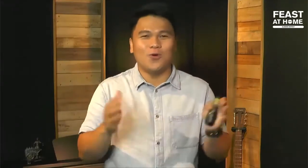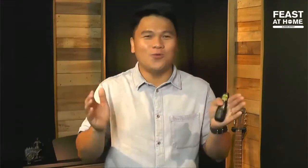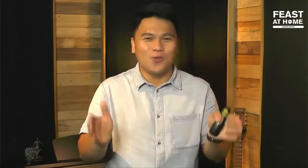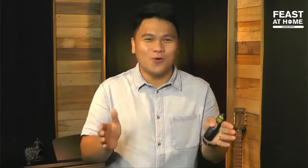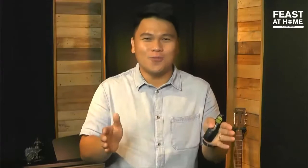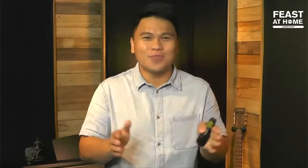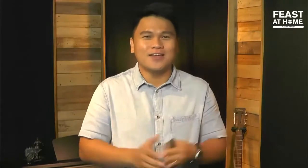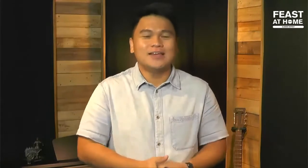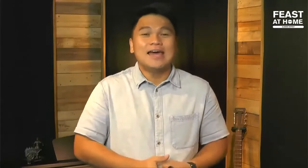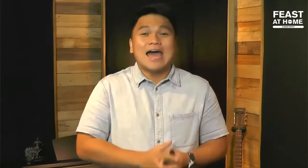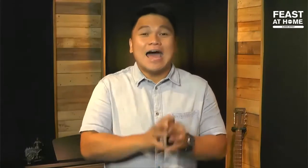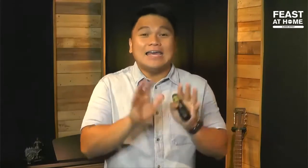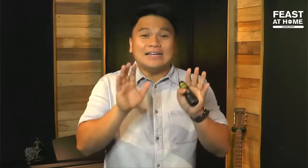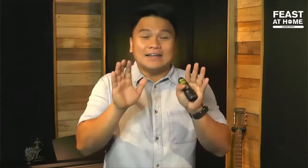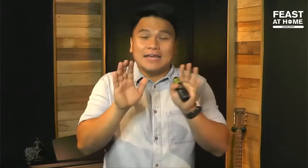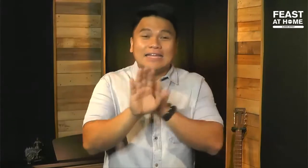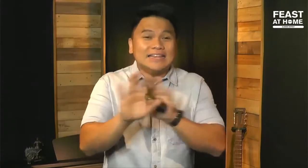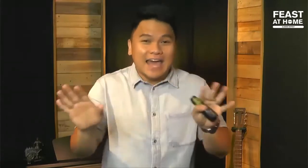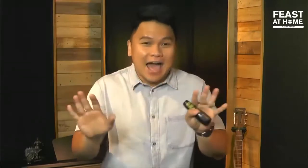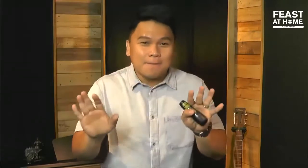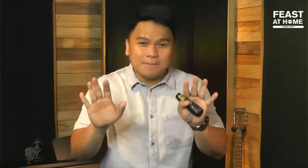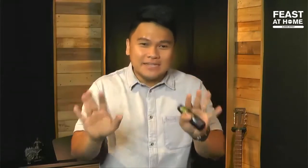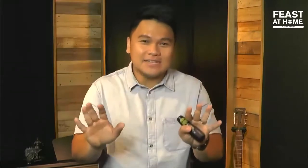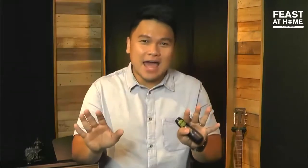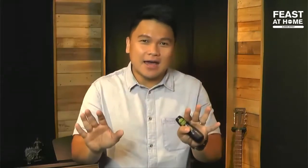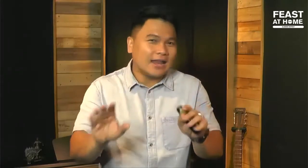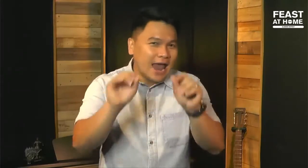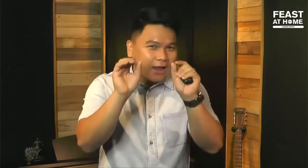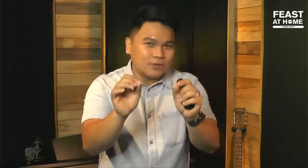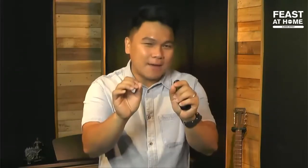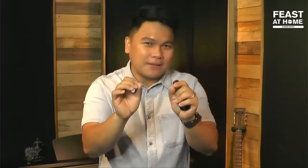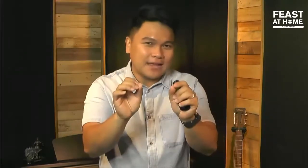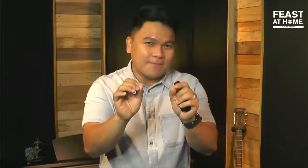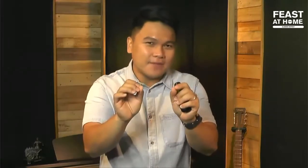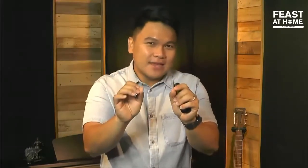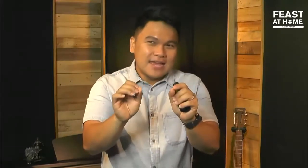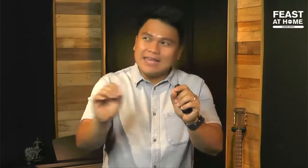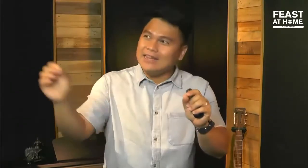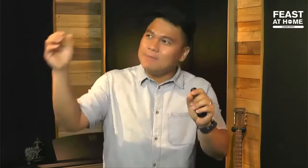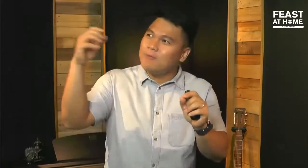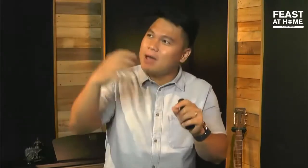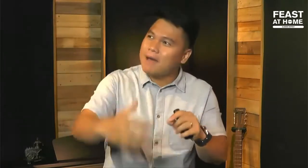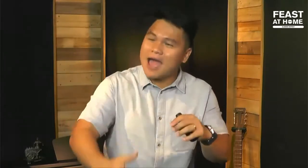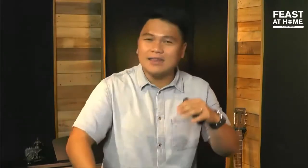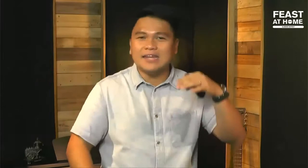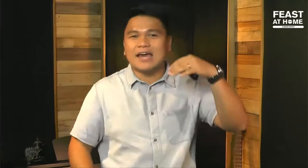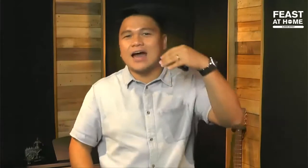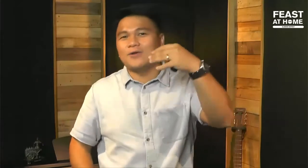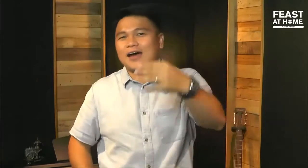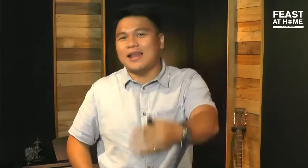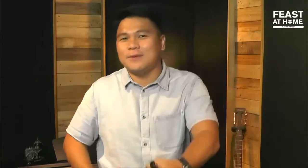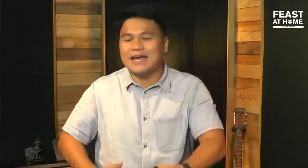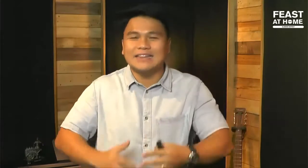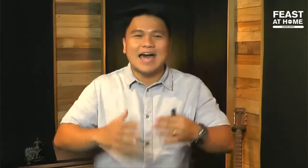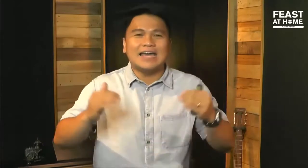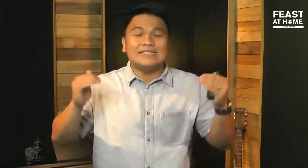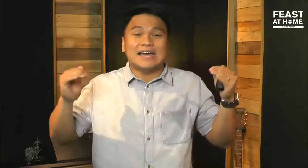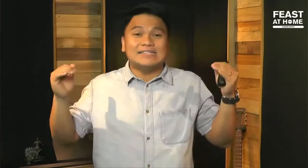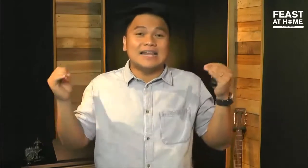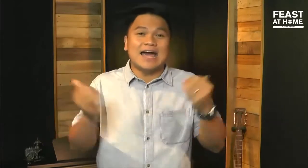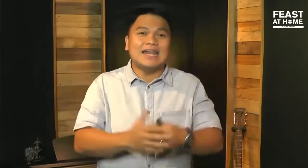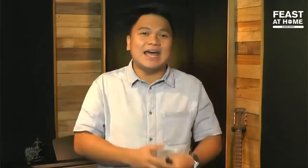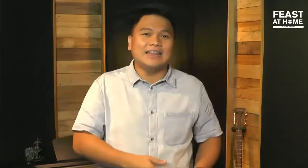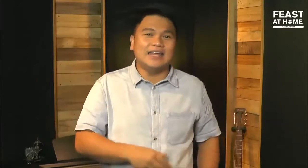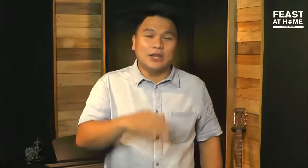No, no, no. Ay, hindi ah. Please lang. Klaro dapat yan. Hindi bumabaha, hindi nagkakaroon ng kalamidad dahil